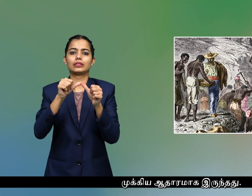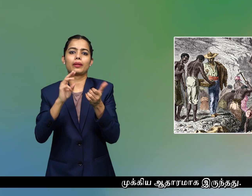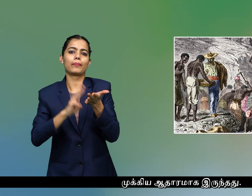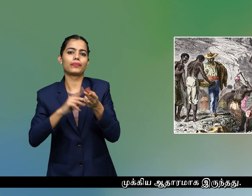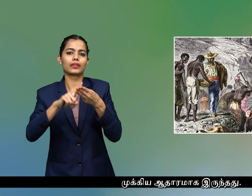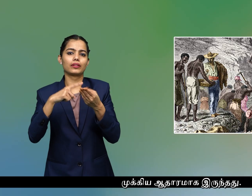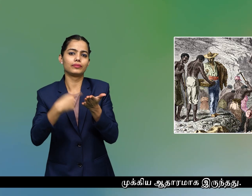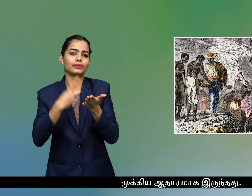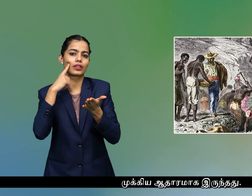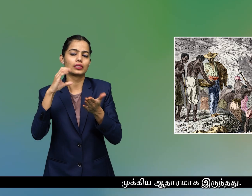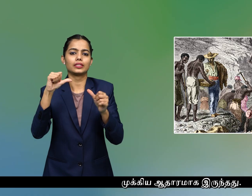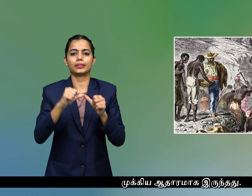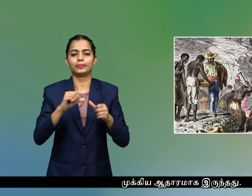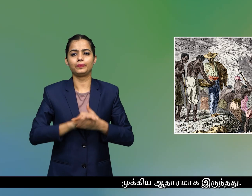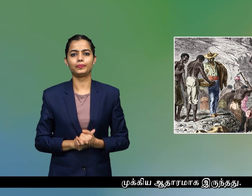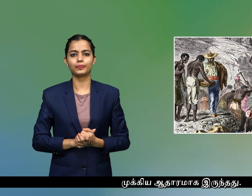இருந்தது.